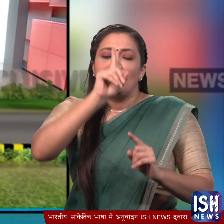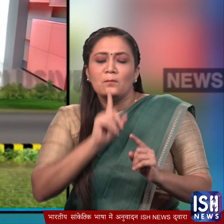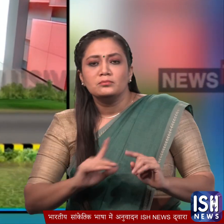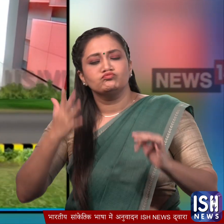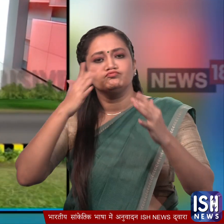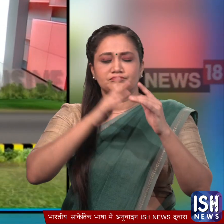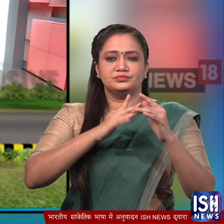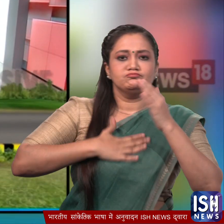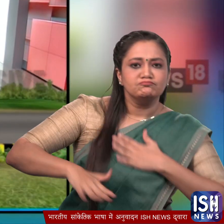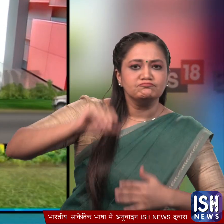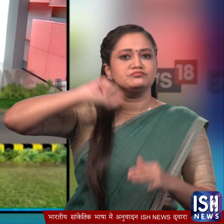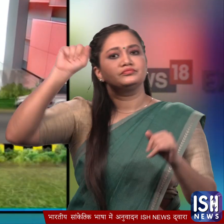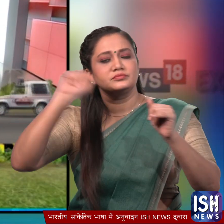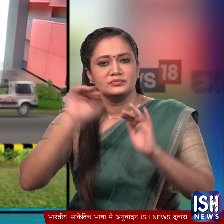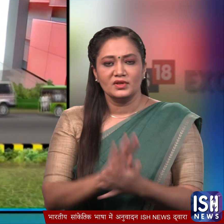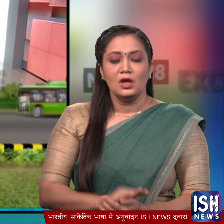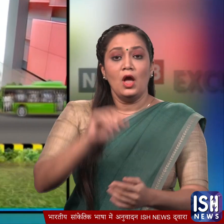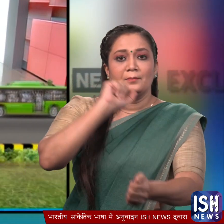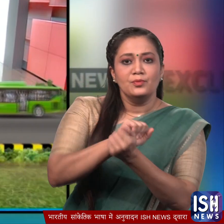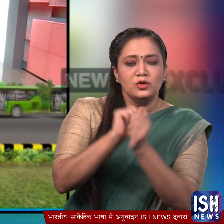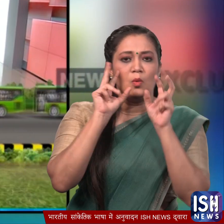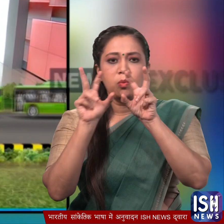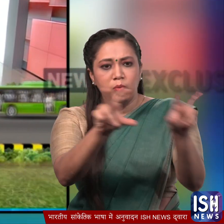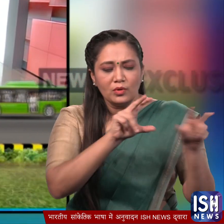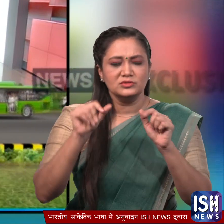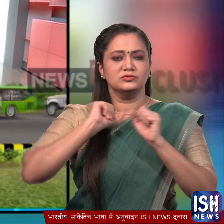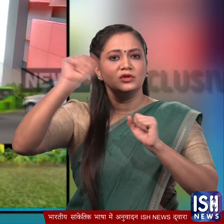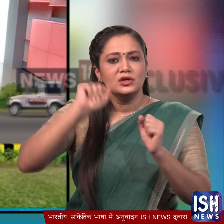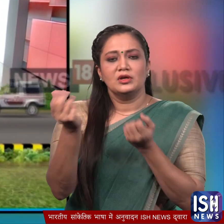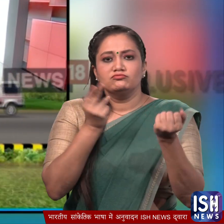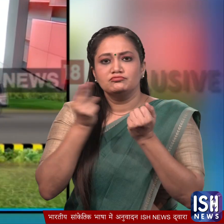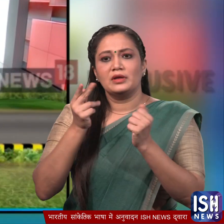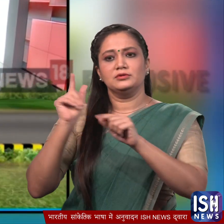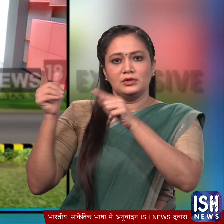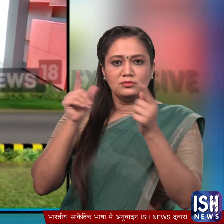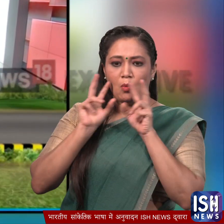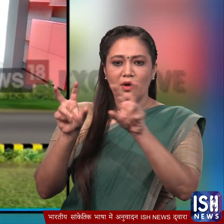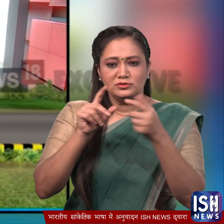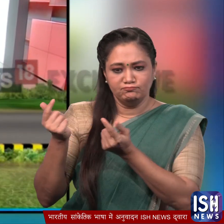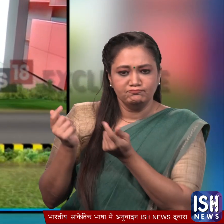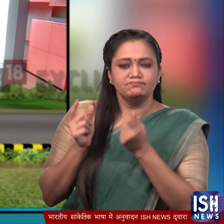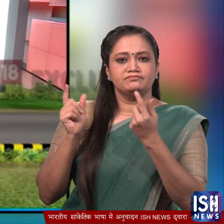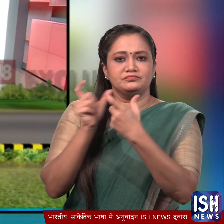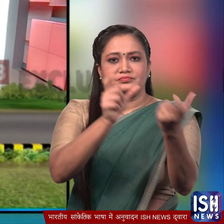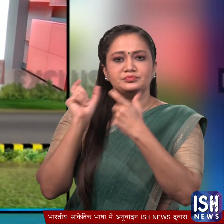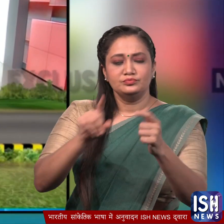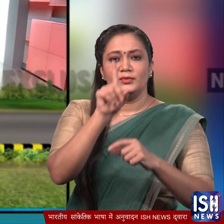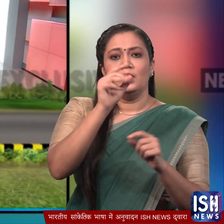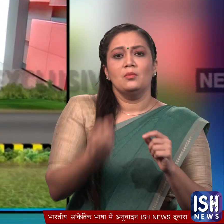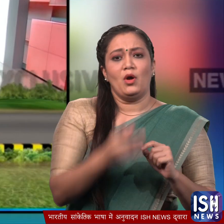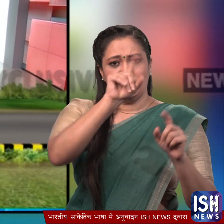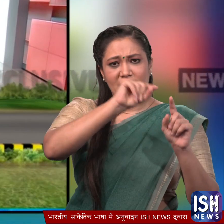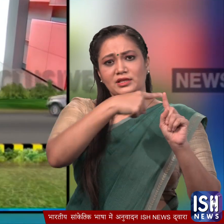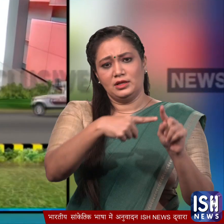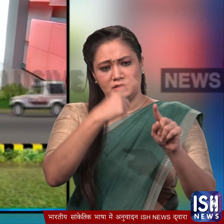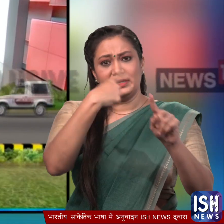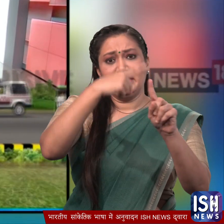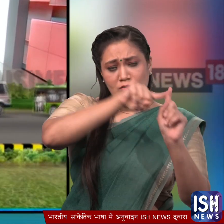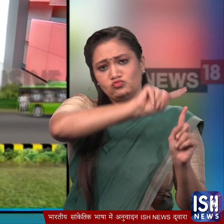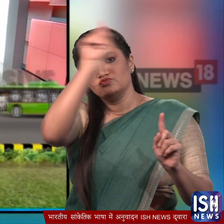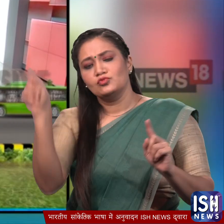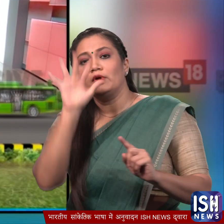और गाड़ियां यूं ही चलती रहीं। सौ बात की एक बात है कि हम लोग इतने जाहिल हो चुके हैं कि बारात में भी ऐसे जाते हैं मानो किसी वारदात को अंजाम देने जा रहे